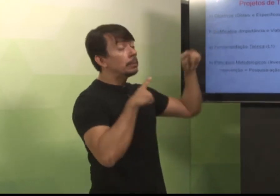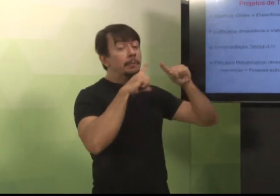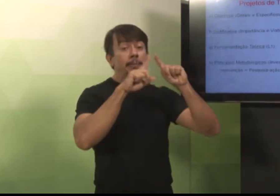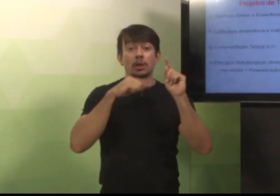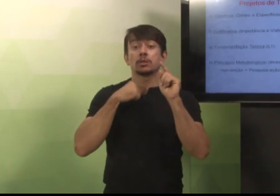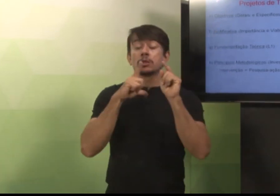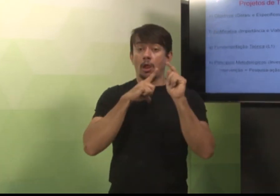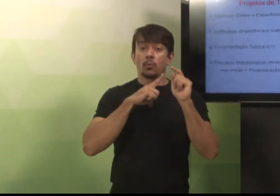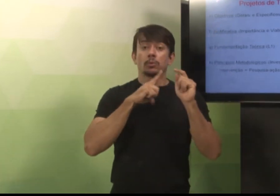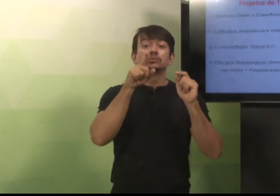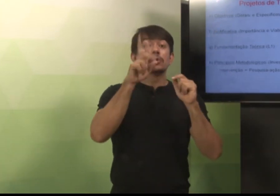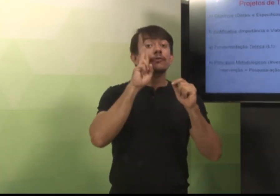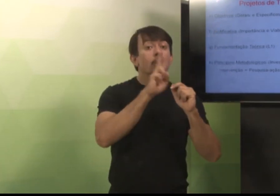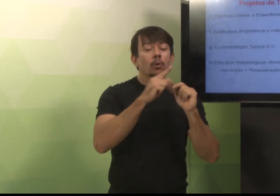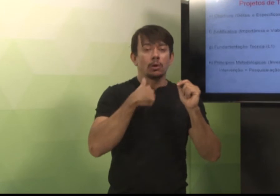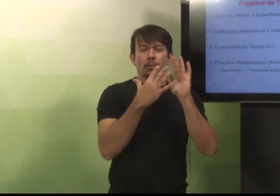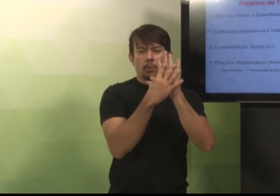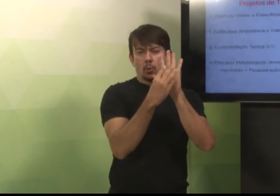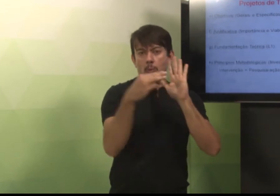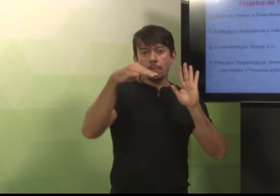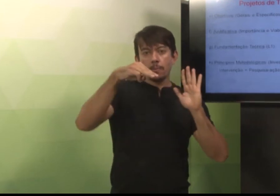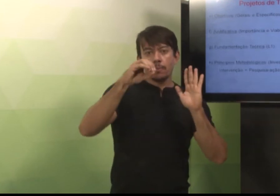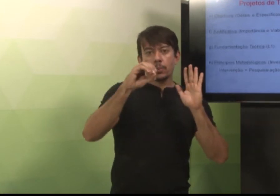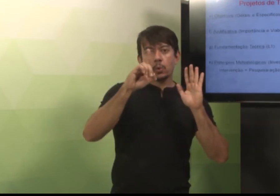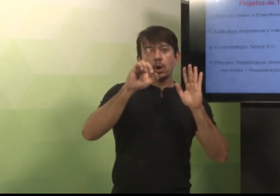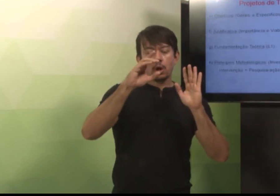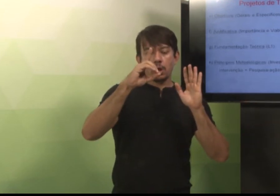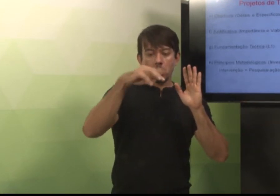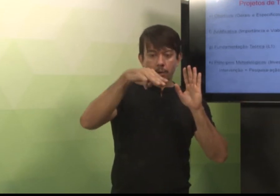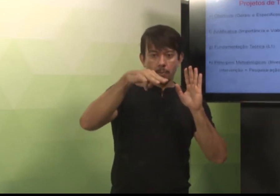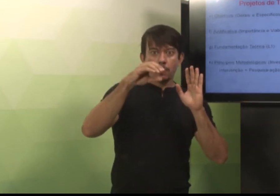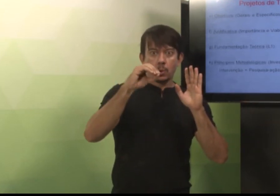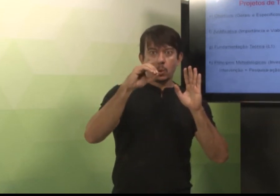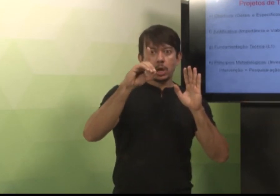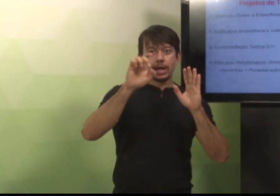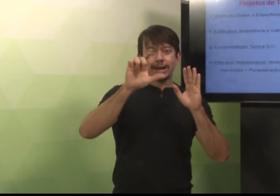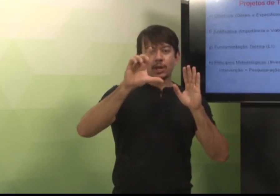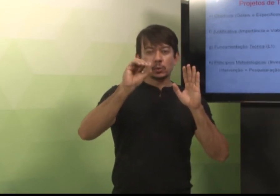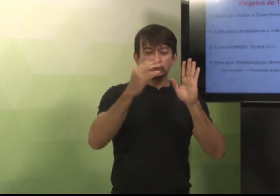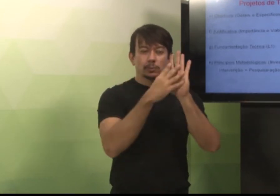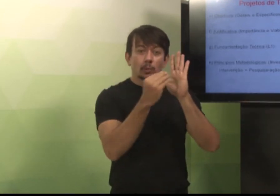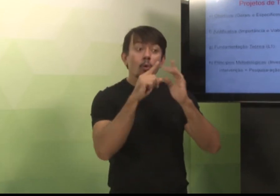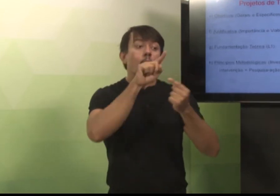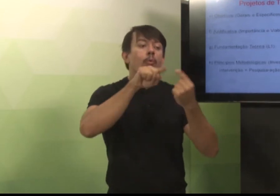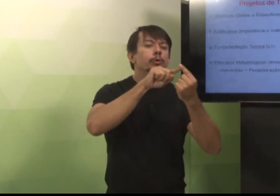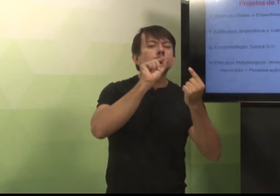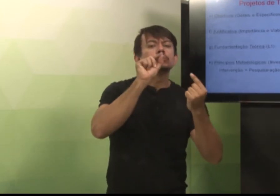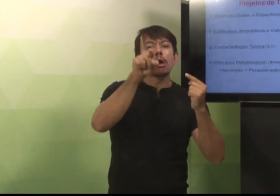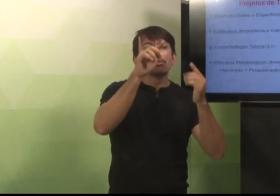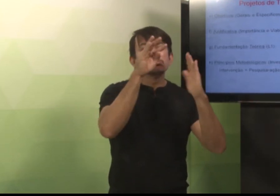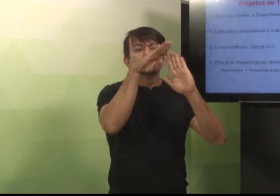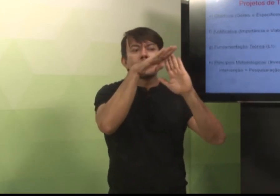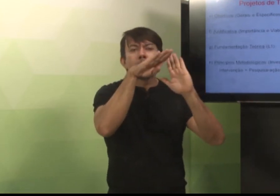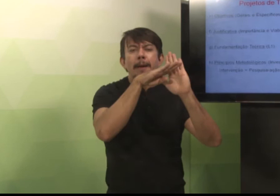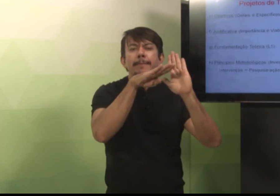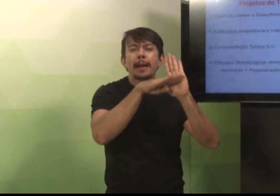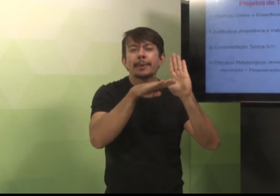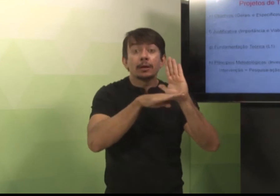Aí você vai explicar sobre isso. Então, vou mandar o modelo. Nós temos aqui um modelo. E você